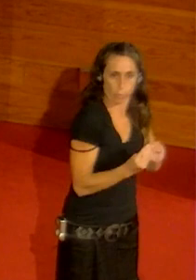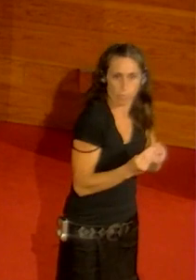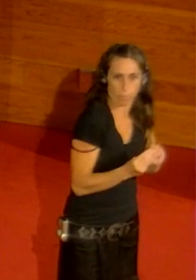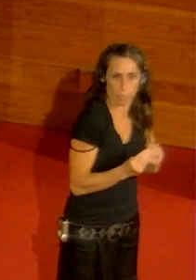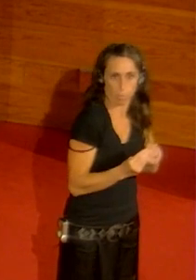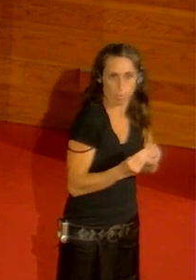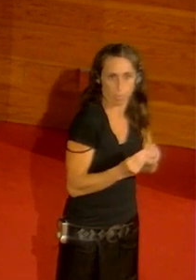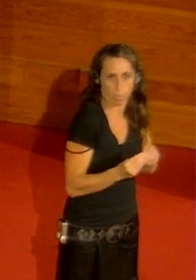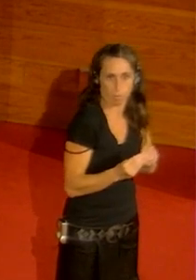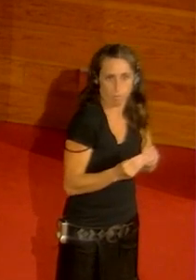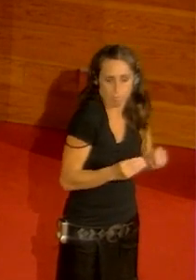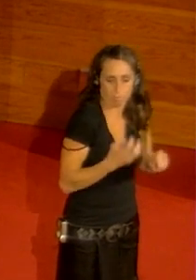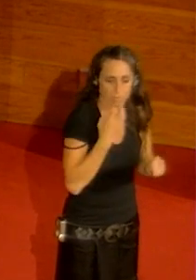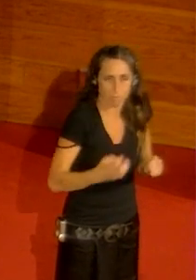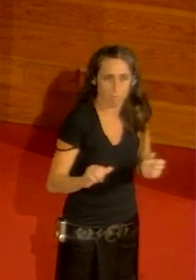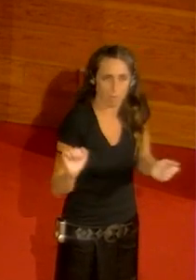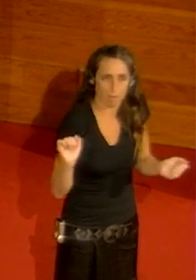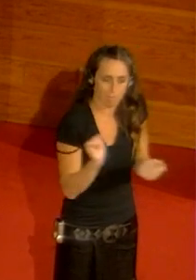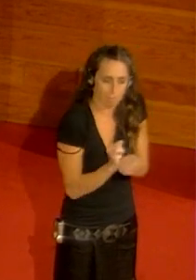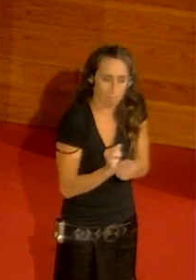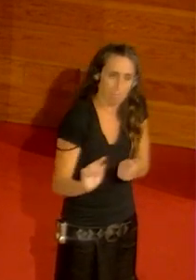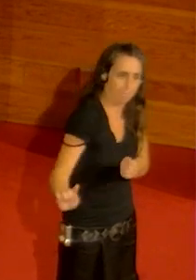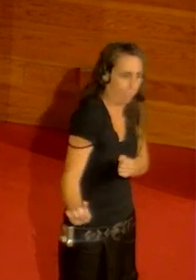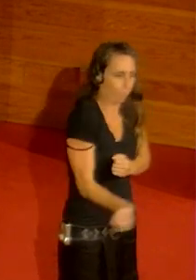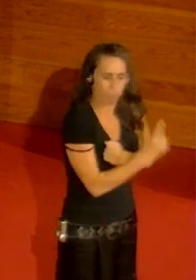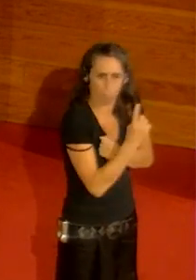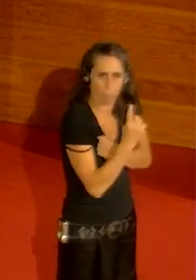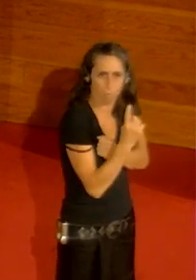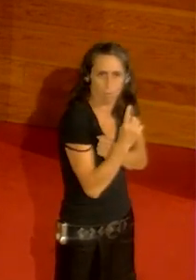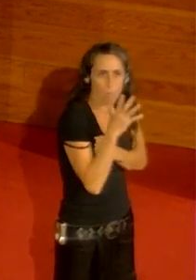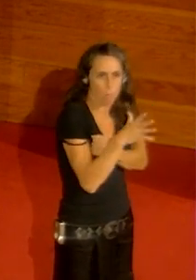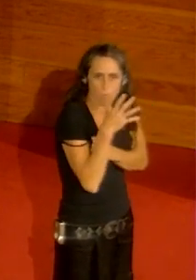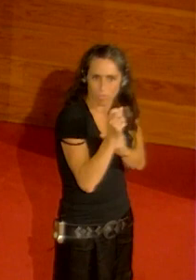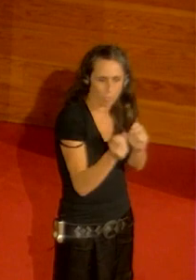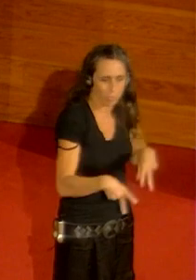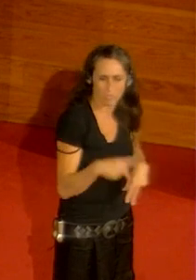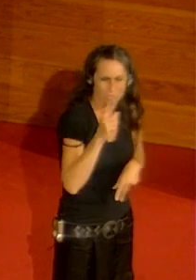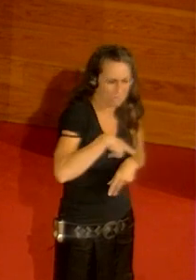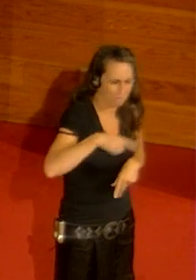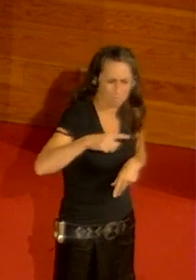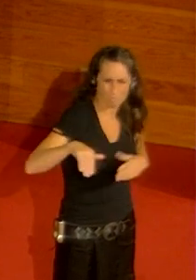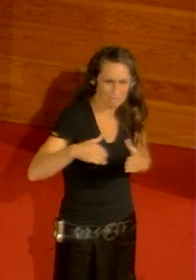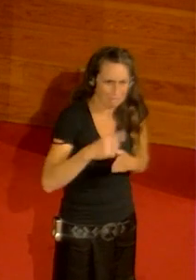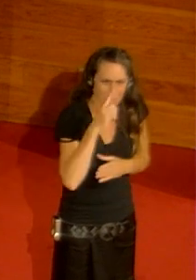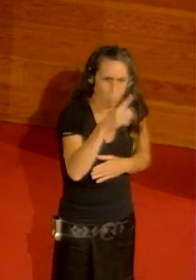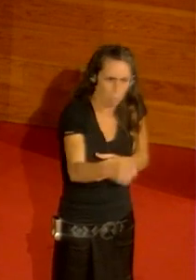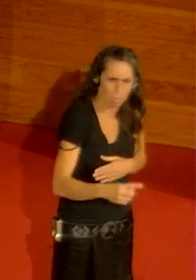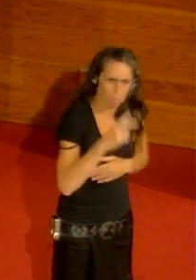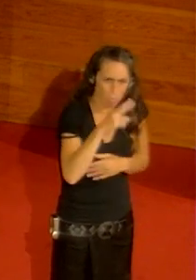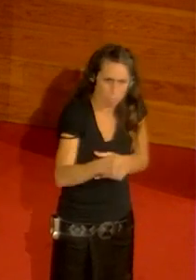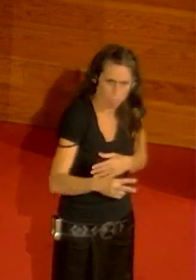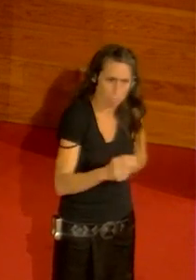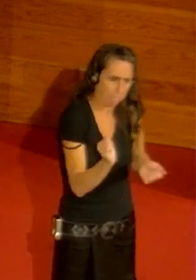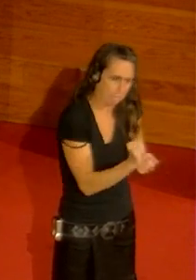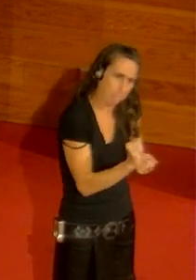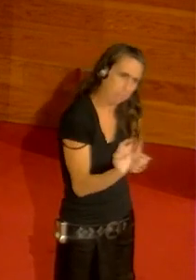que os decía que Israel puede tener a una persona sin cargos ni juicio durante meses y se han dado casos que incluso años Pues es que me